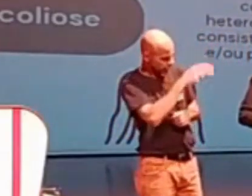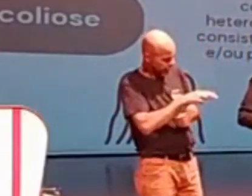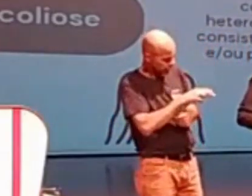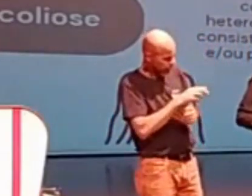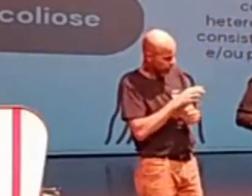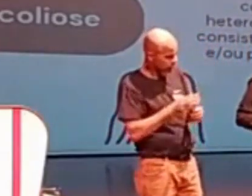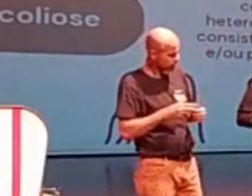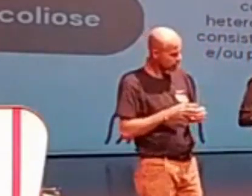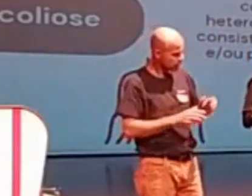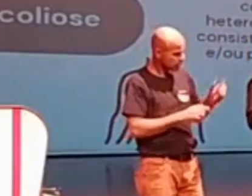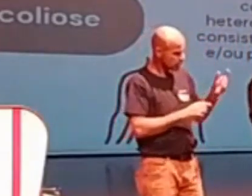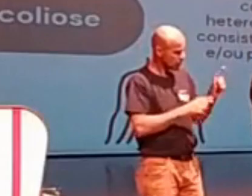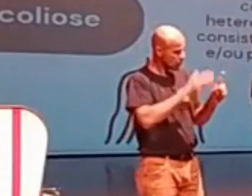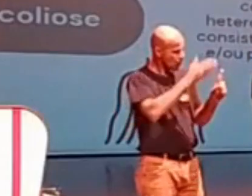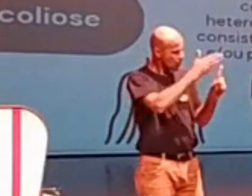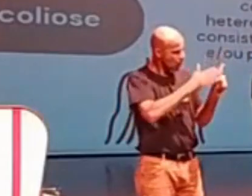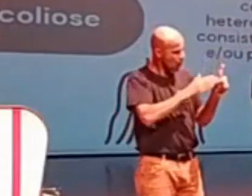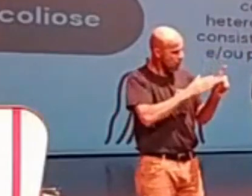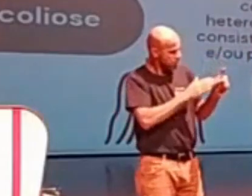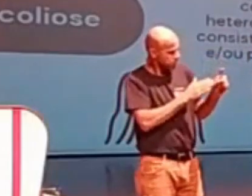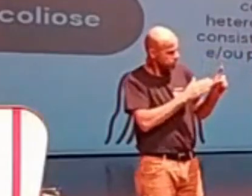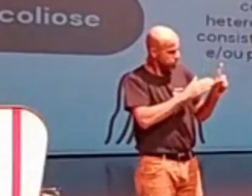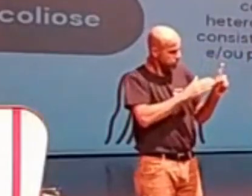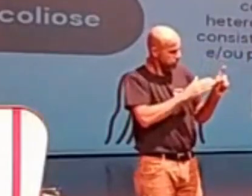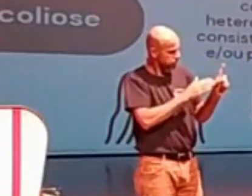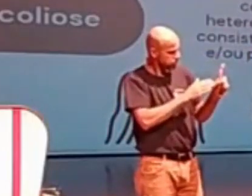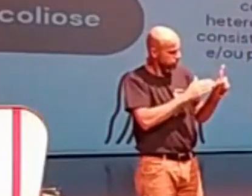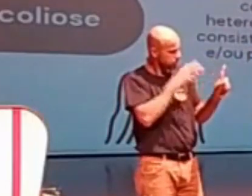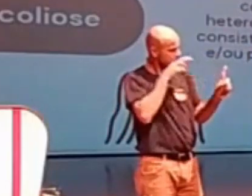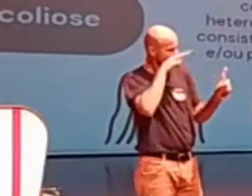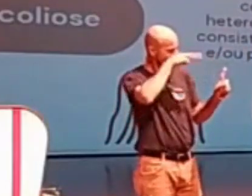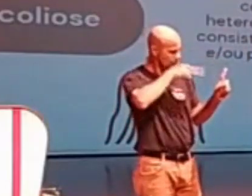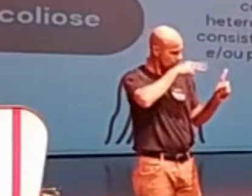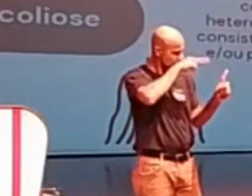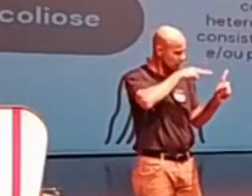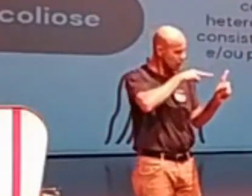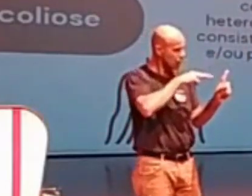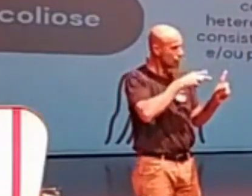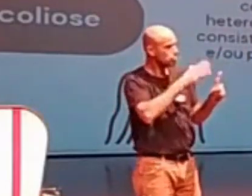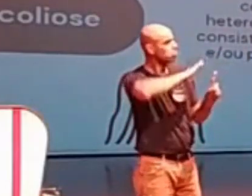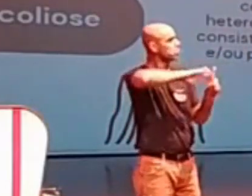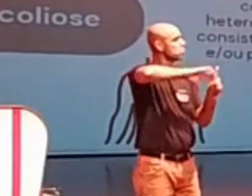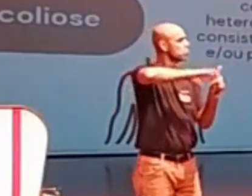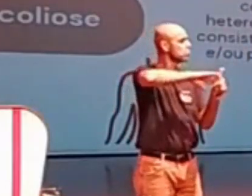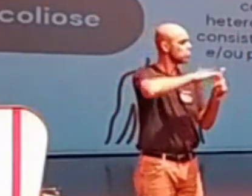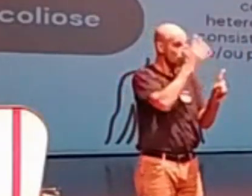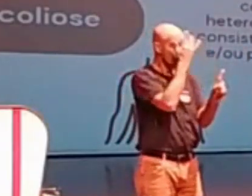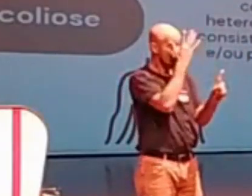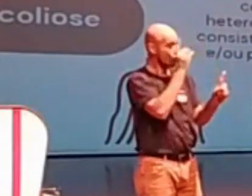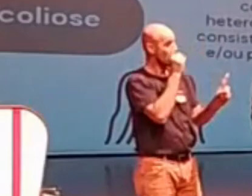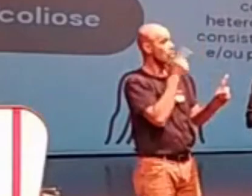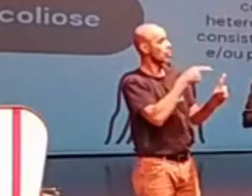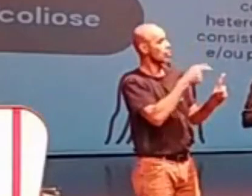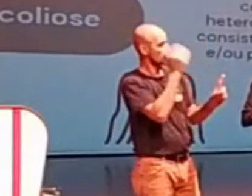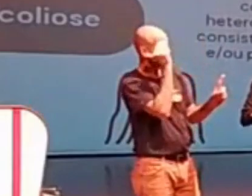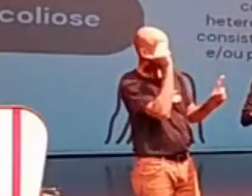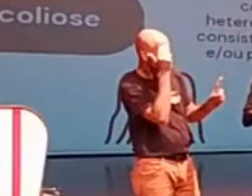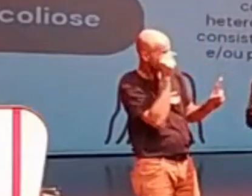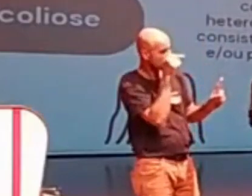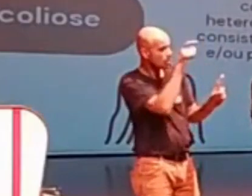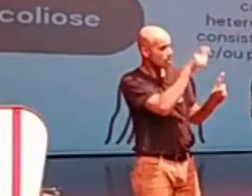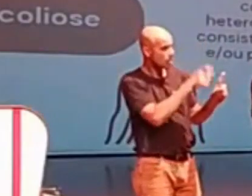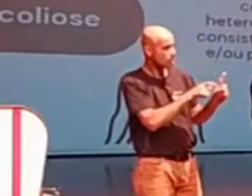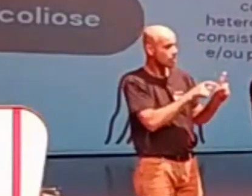de tronco, ela pode estar visível ou não, mas fica mais fácil para a gente compreender se